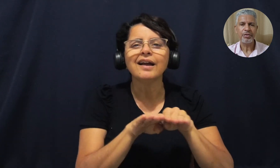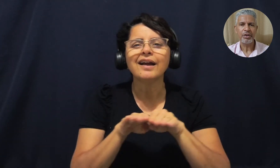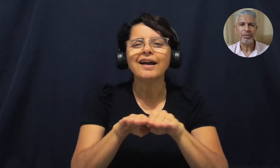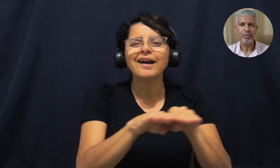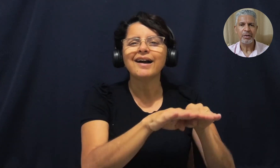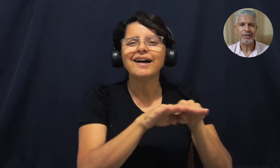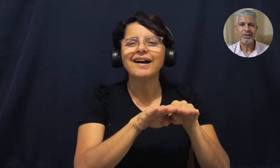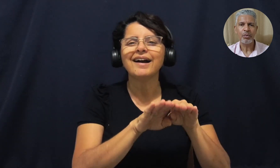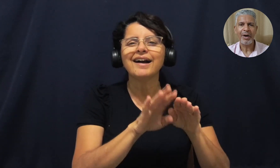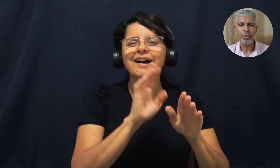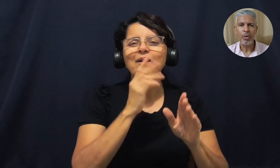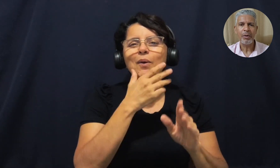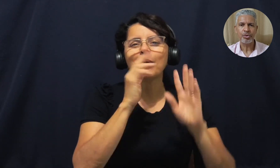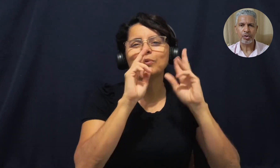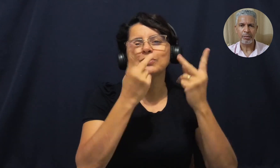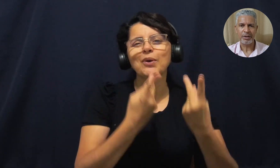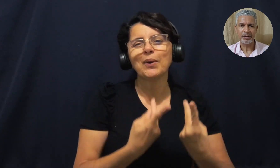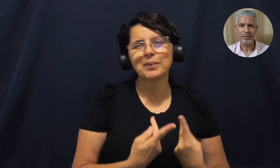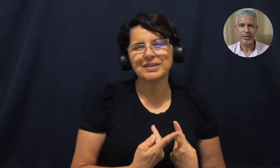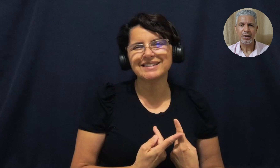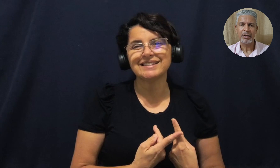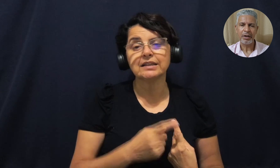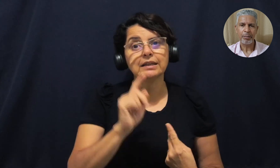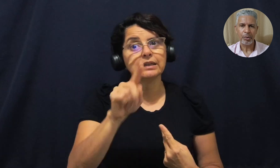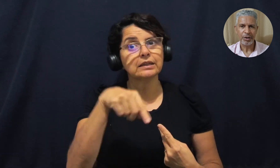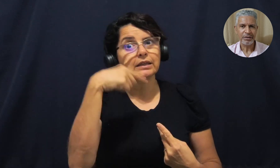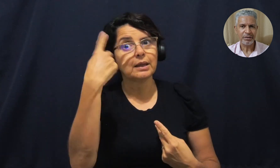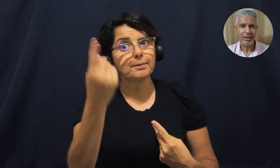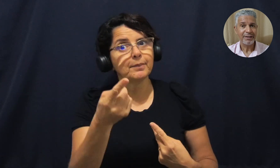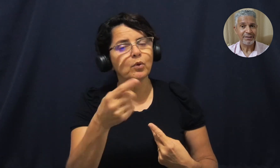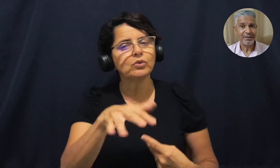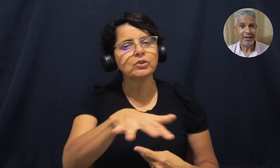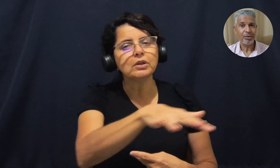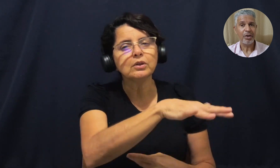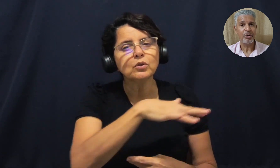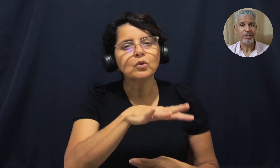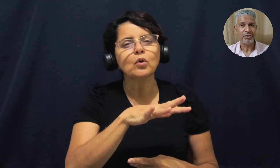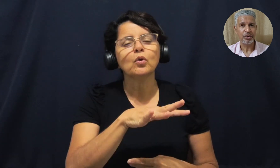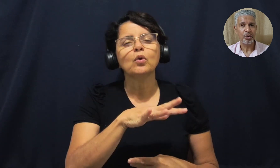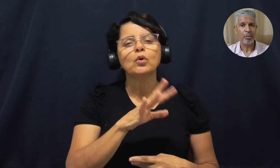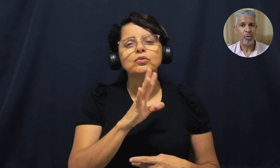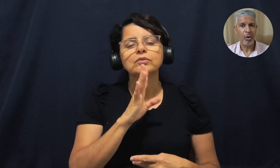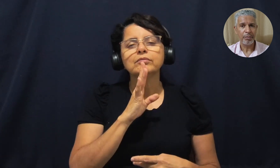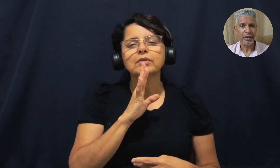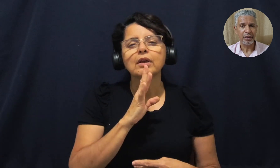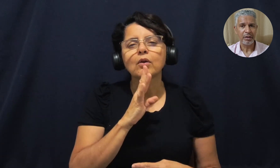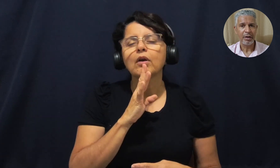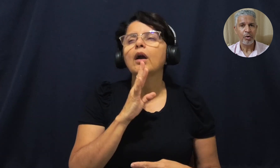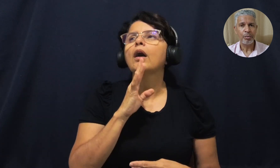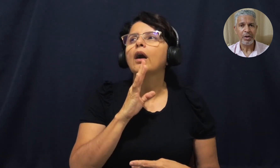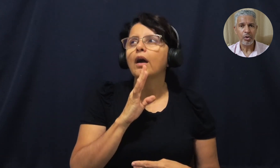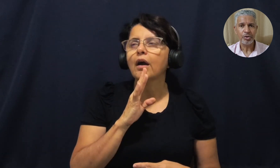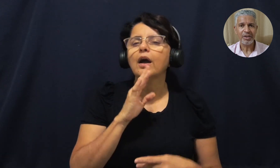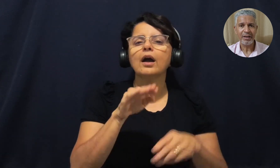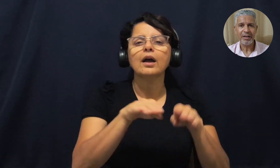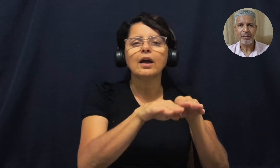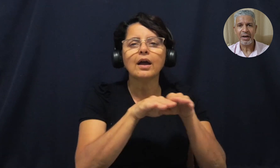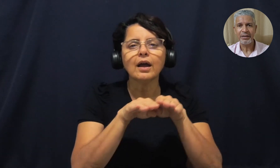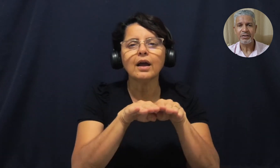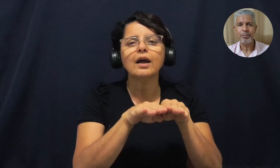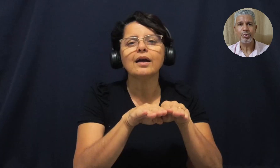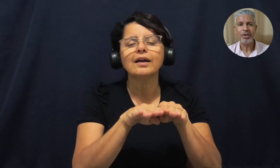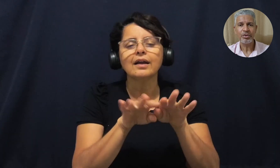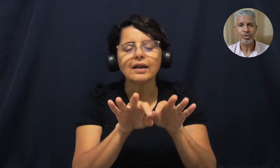como divino e se igualou aos homens. Depois, sendo reconhecido como homem, humilhou-se